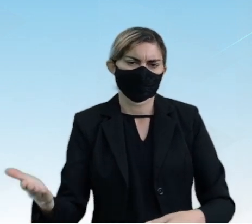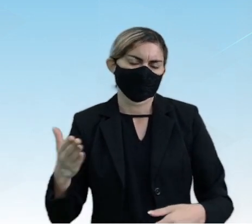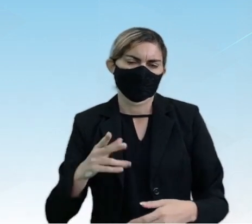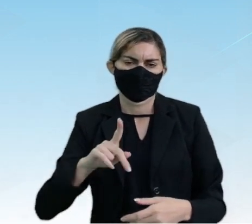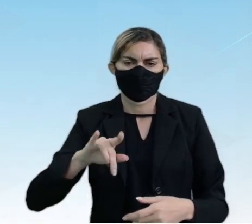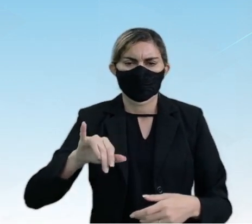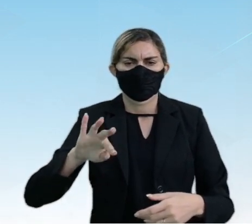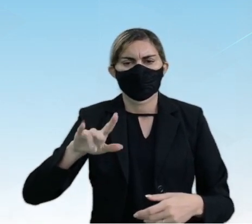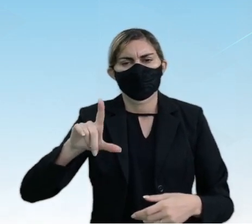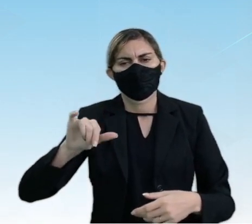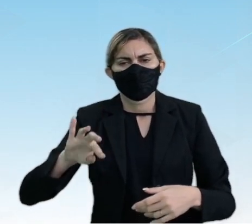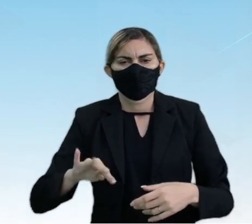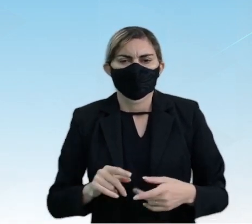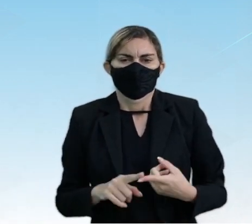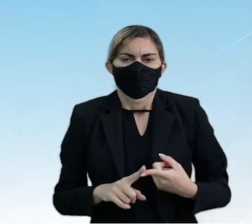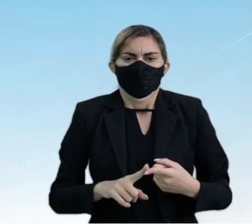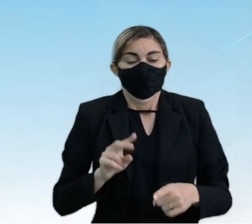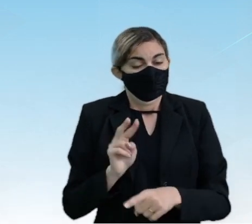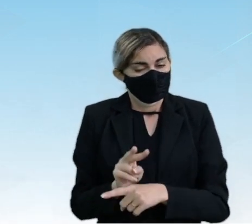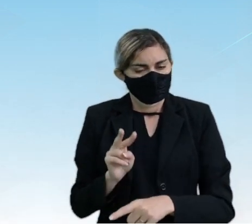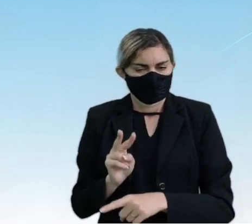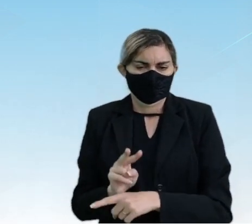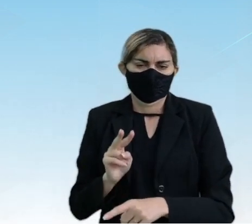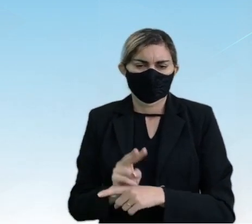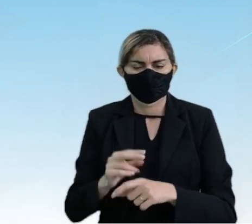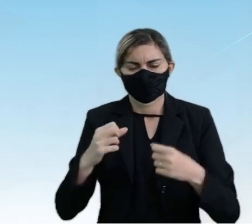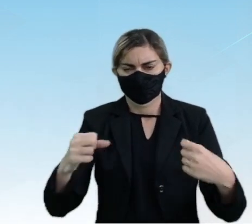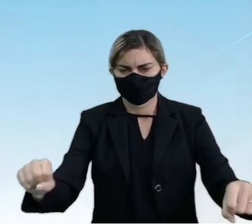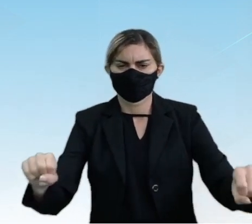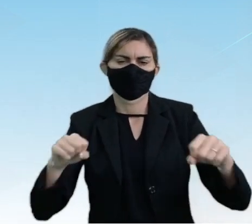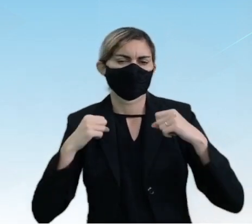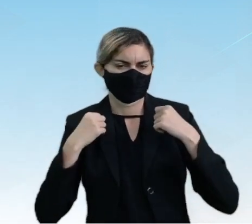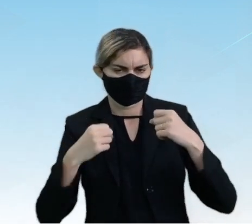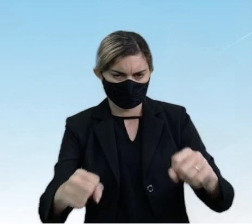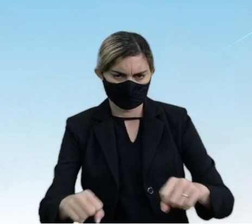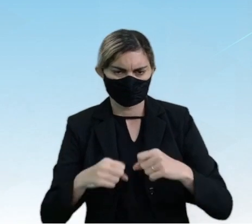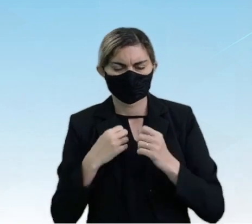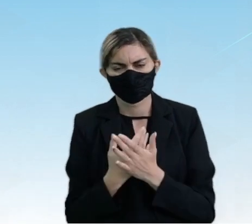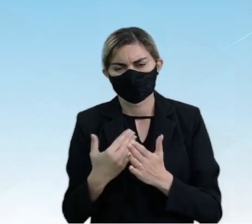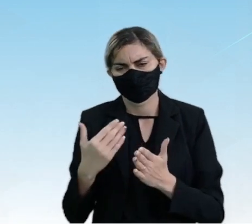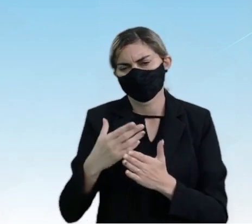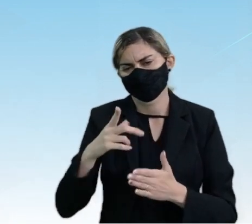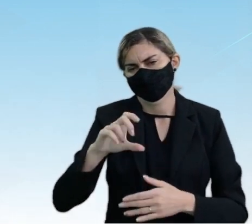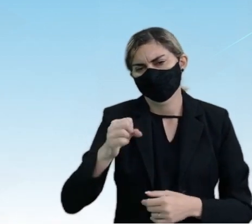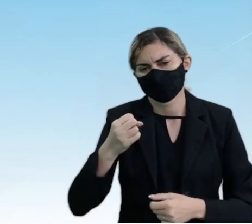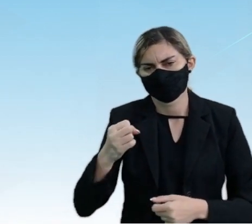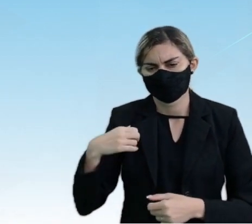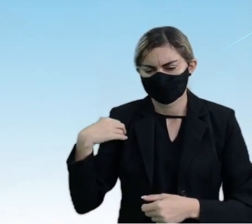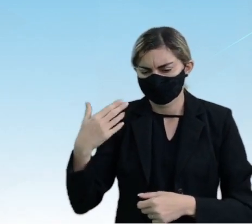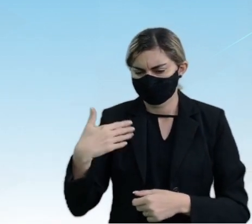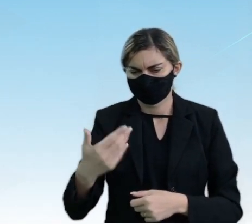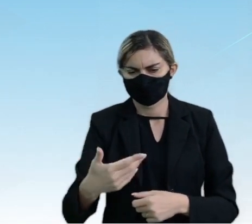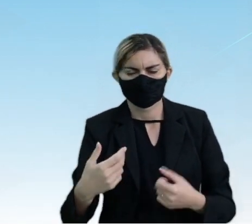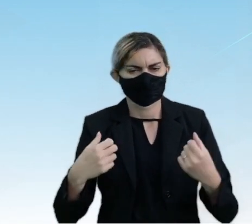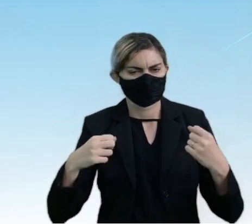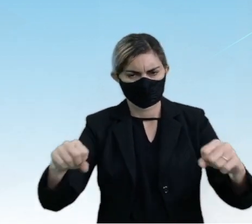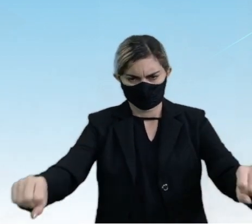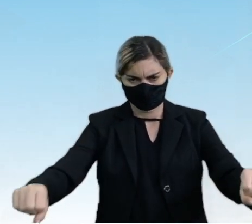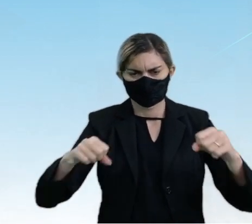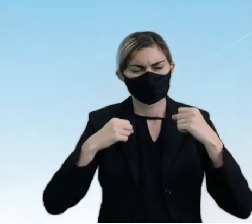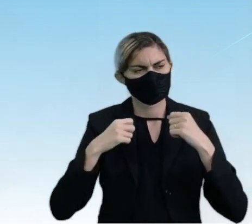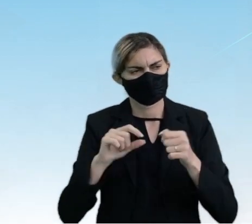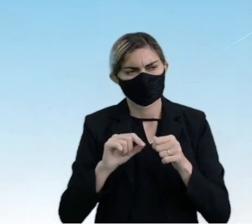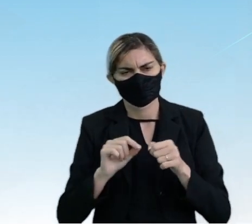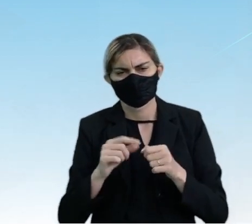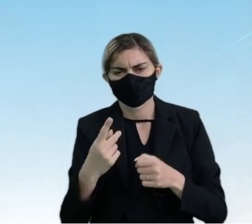por exemplo, né, a preventiva, né, que é uma ginástica que é praticada, que é a mais clássica, essa do nosso dia a dia aí na academia, que ela é feita